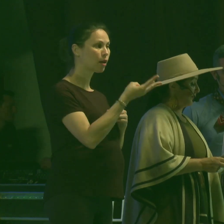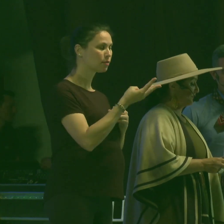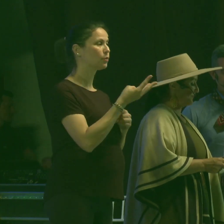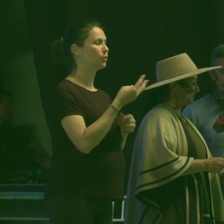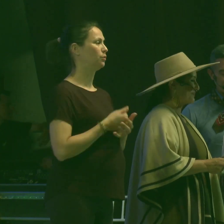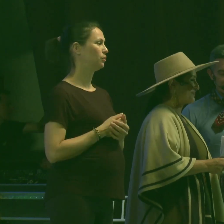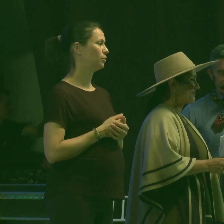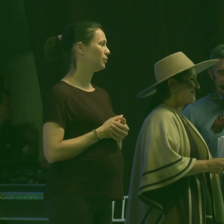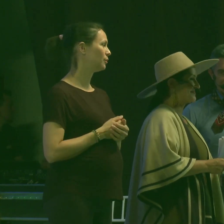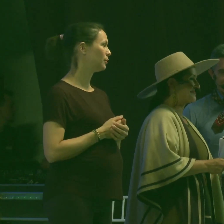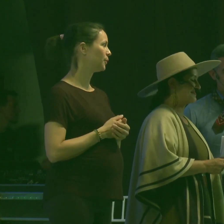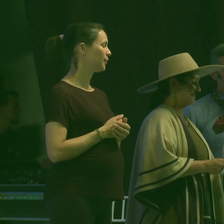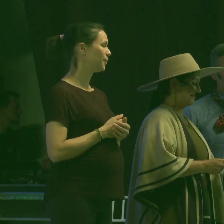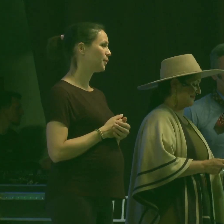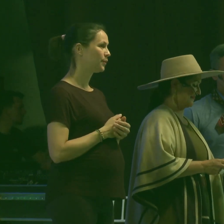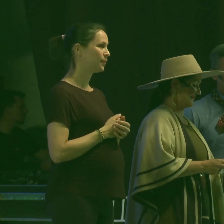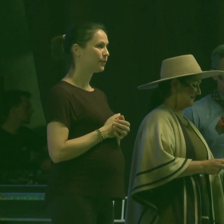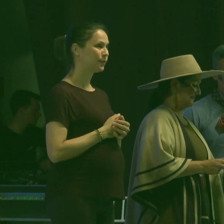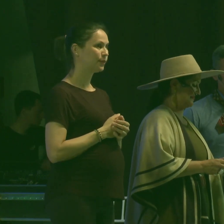Senhoras e senhores,